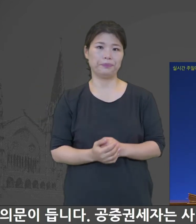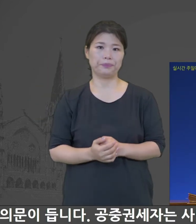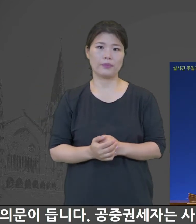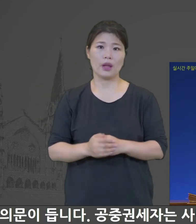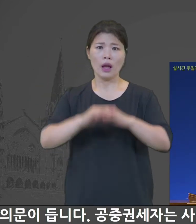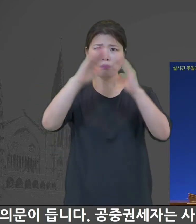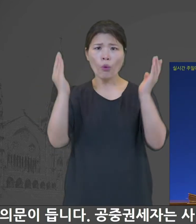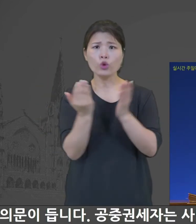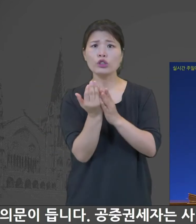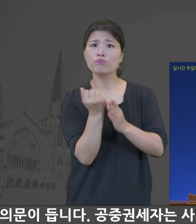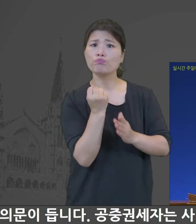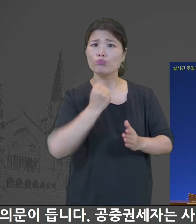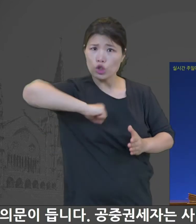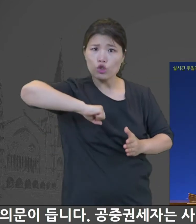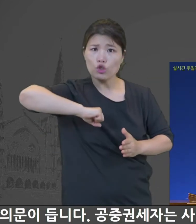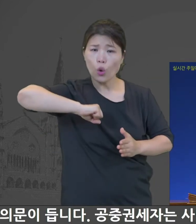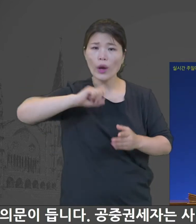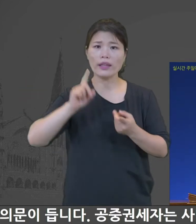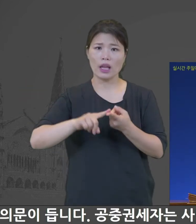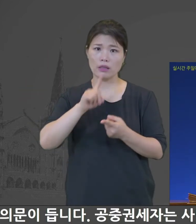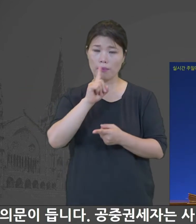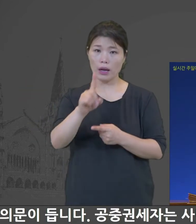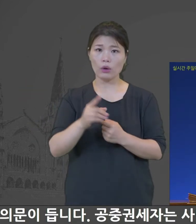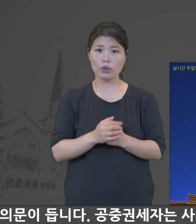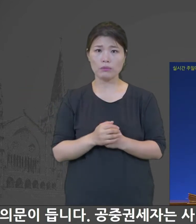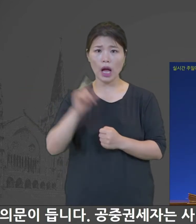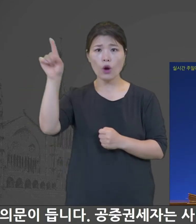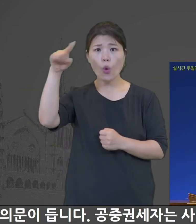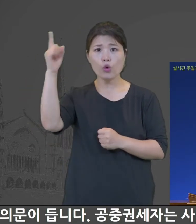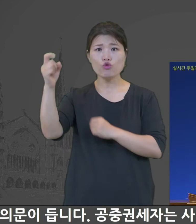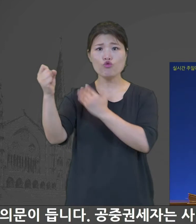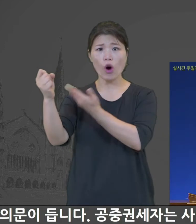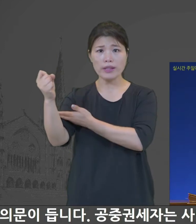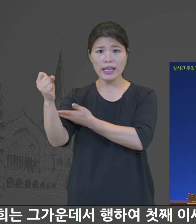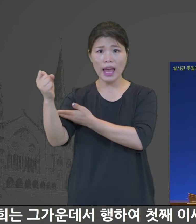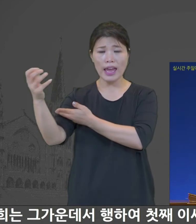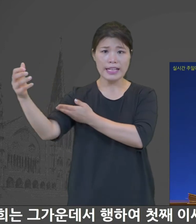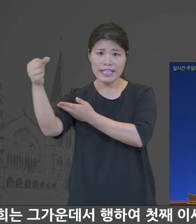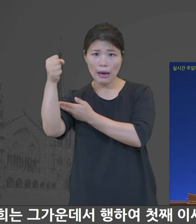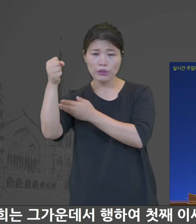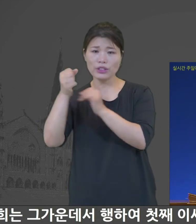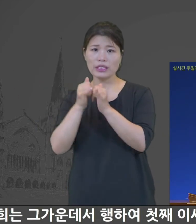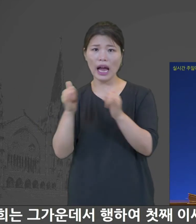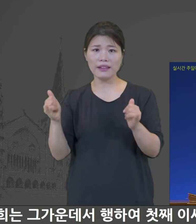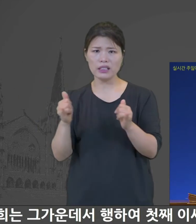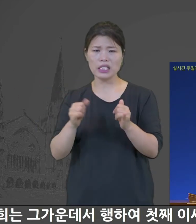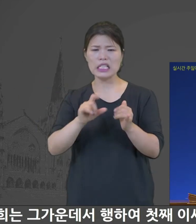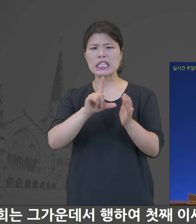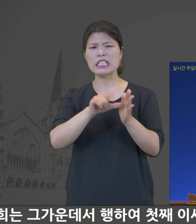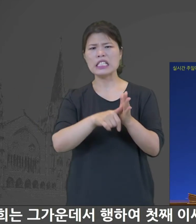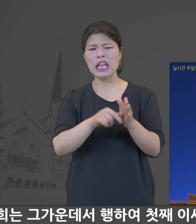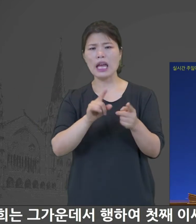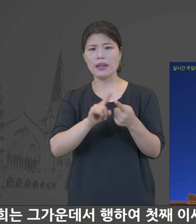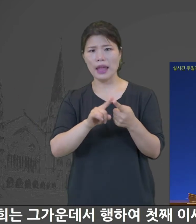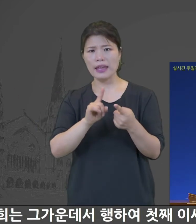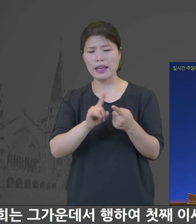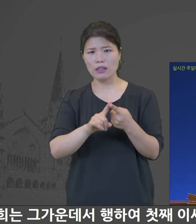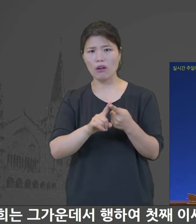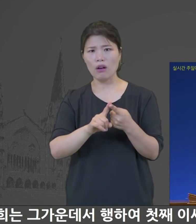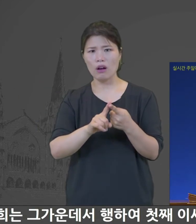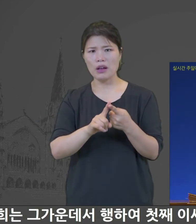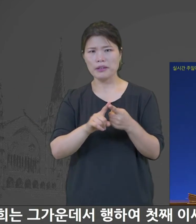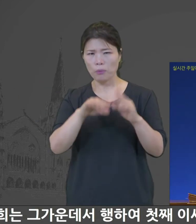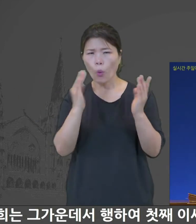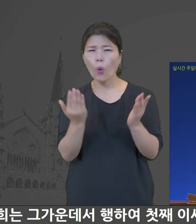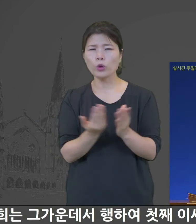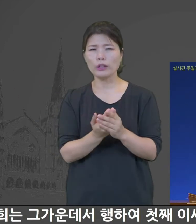모든 불순종을 일으키는 거예요. 이 공중 권세 잡은 자는 시대를 달리하면서 어느 시대에든지 간에 불순종을